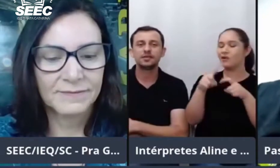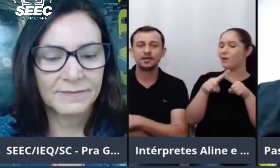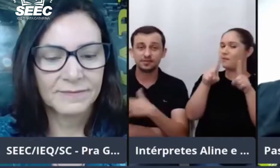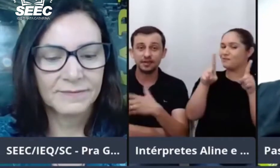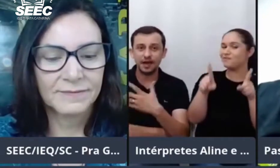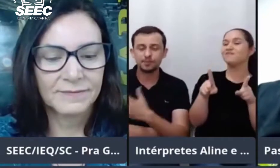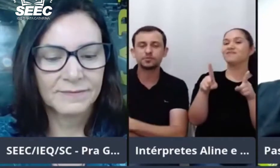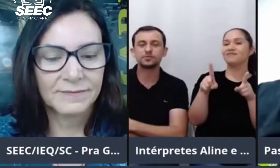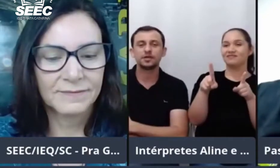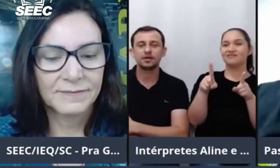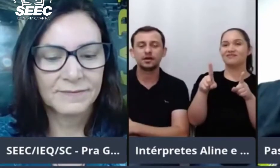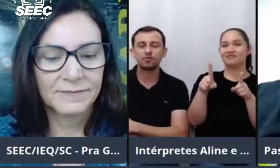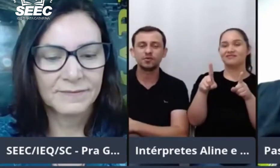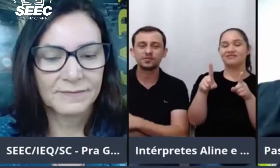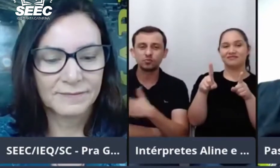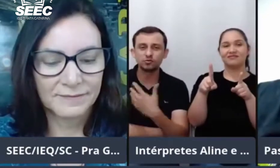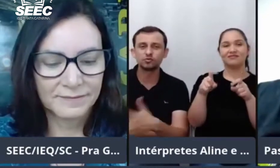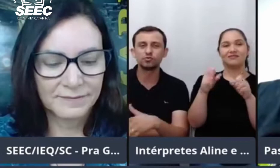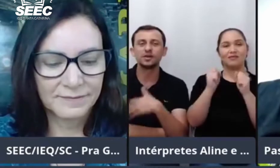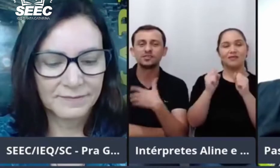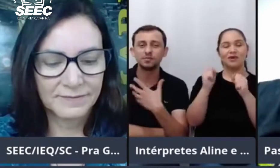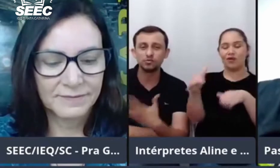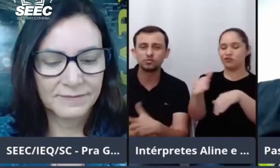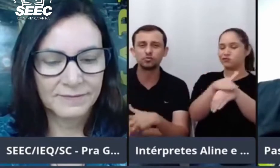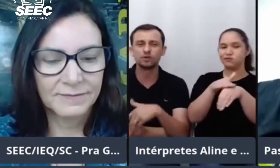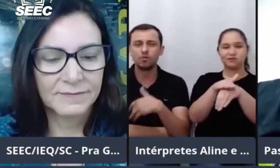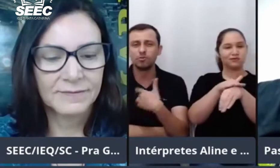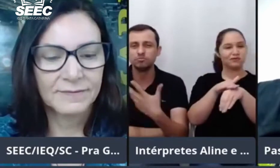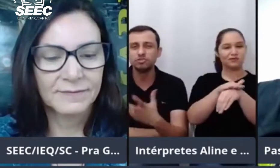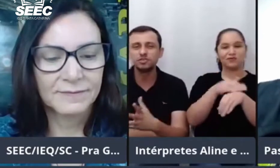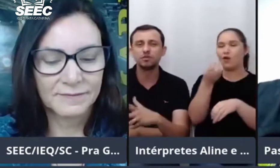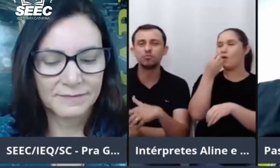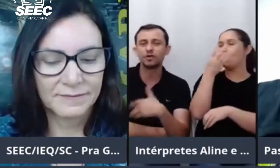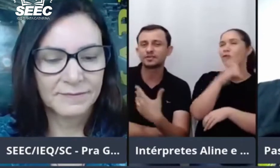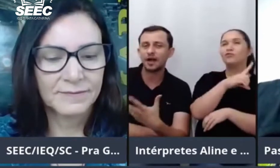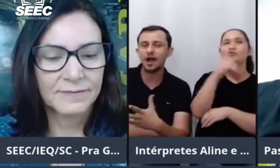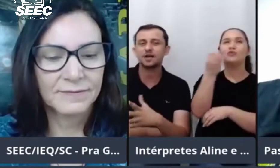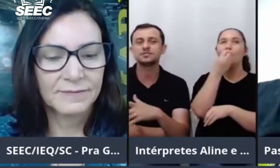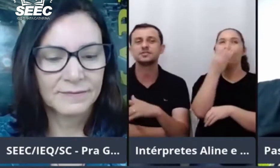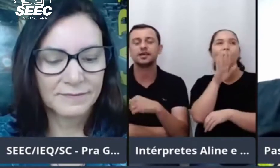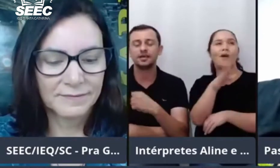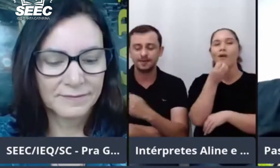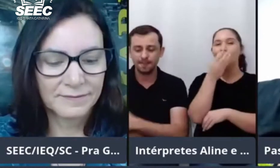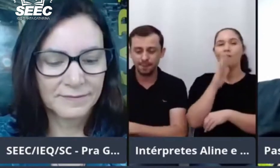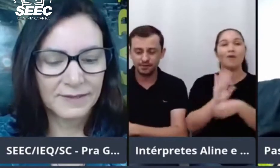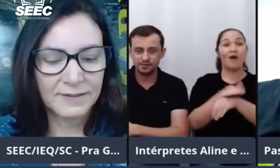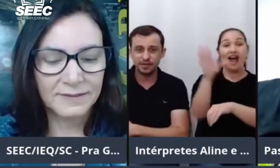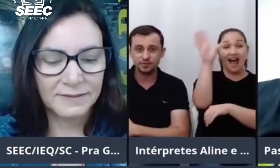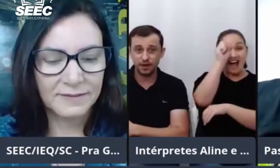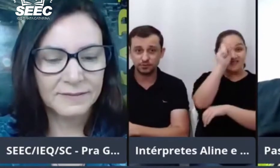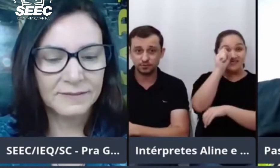mas serem aptos, né, a conversar com o surdo, receber o surdo, dar um bom dia, uma boa tarde, né?